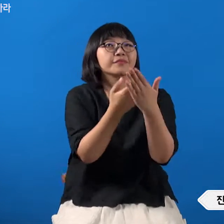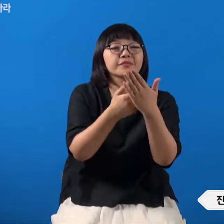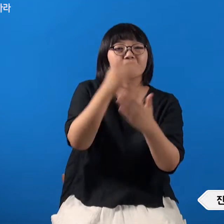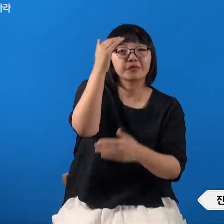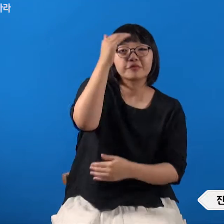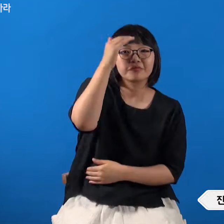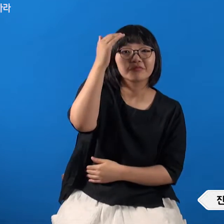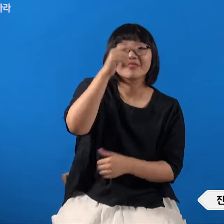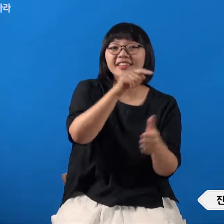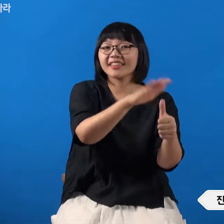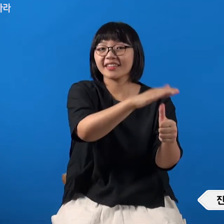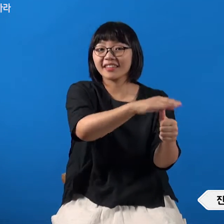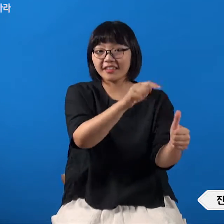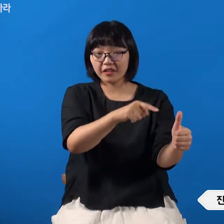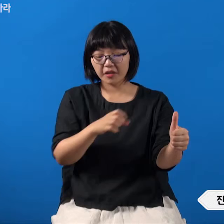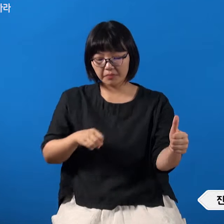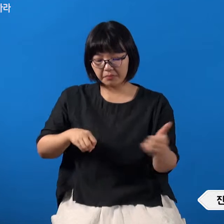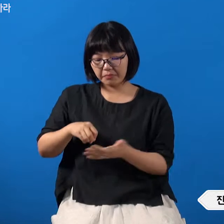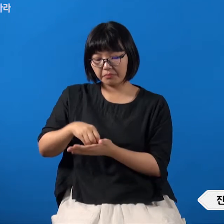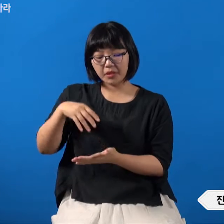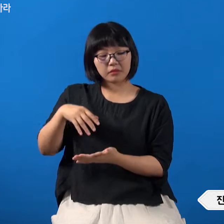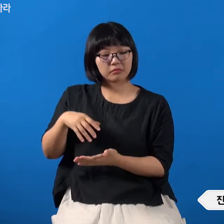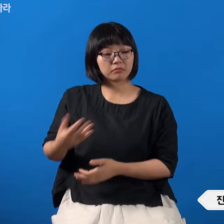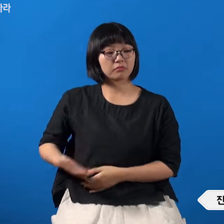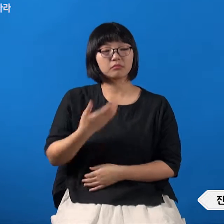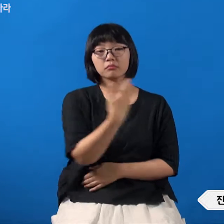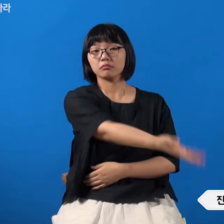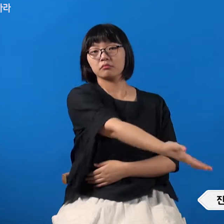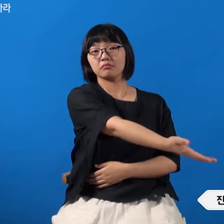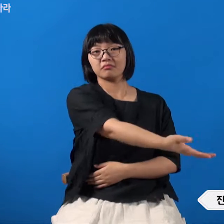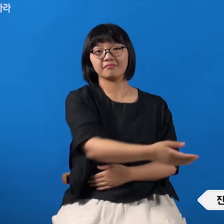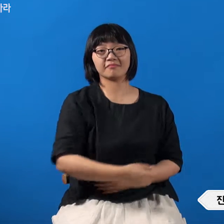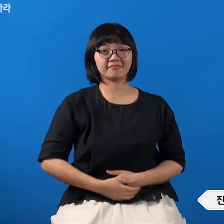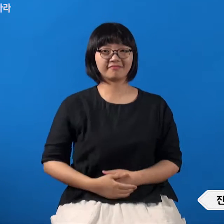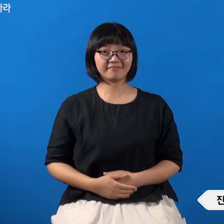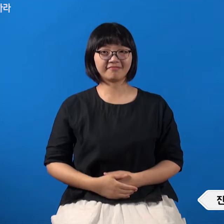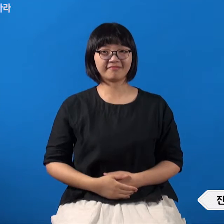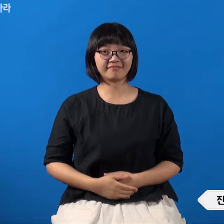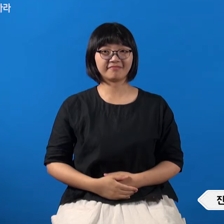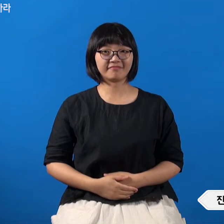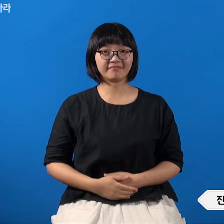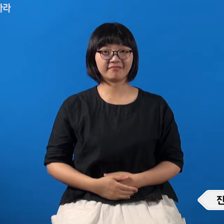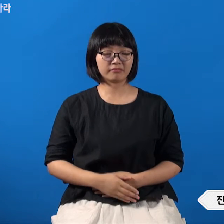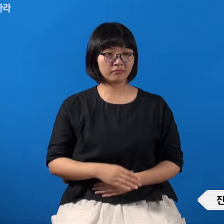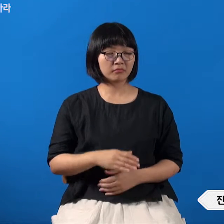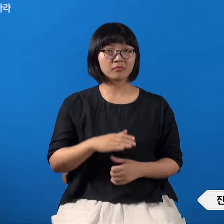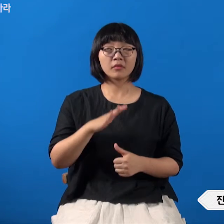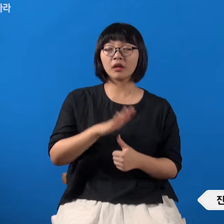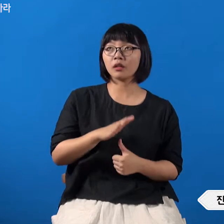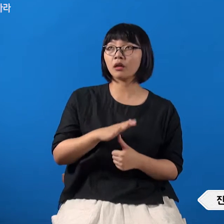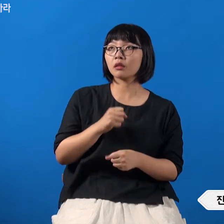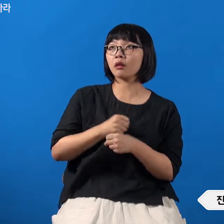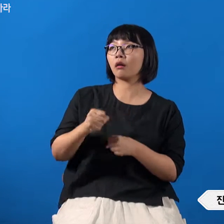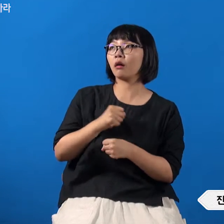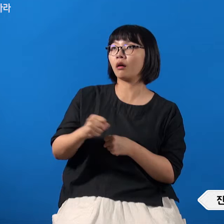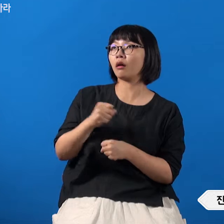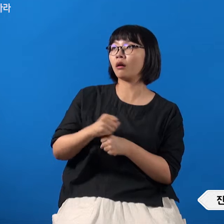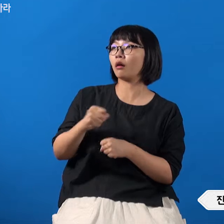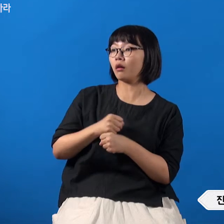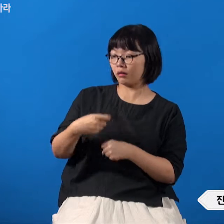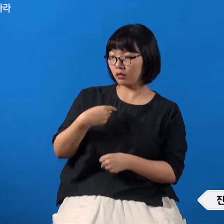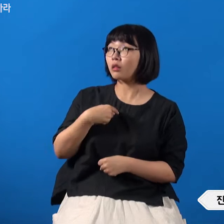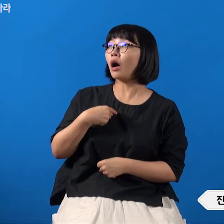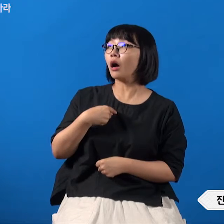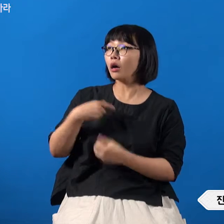아이에게 빵 한 조각을 불쑥 내밉니다. 정말 당황하고 기대하지 않았다가 그 놀라운